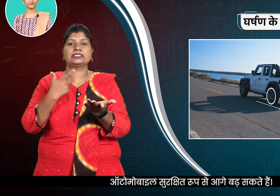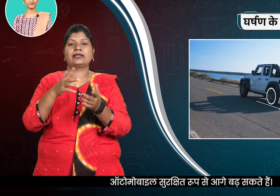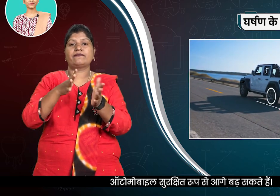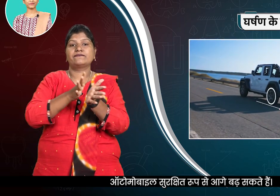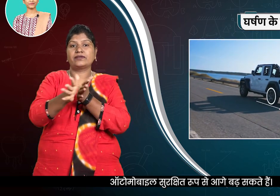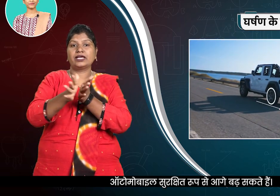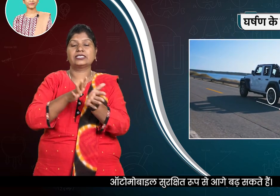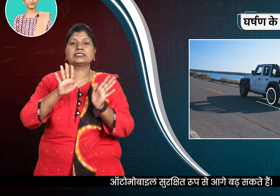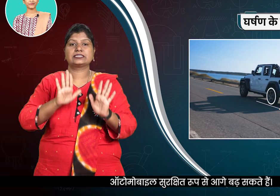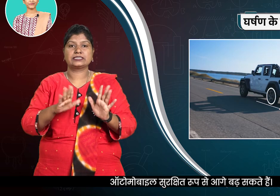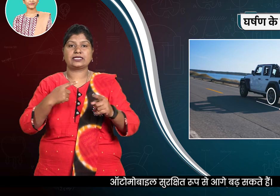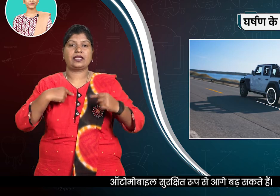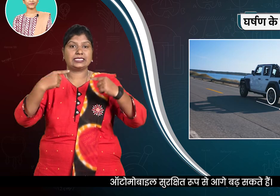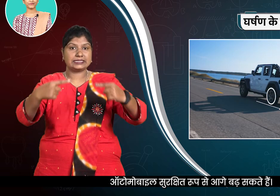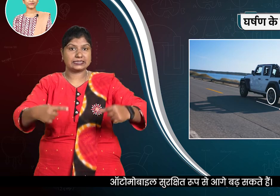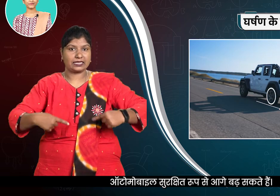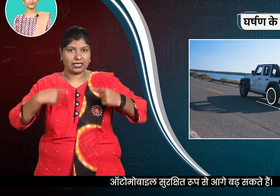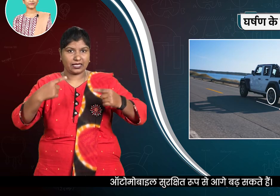सकते है